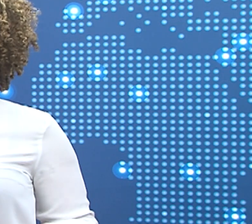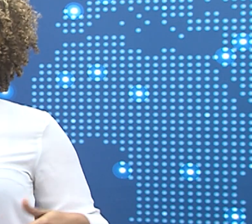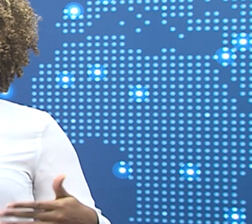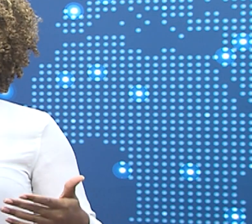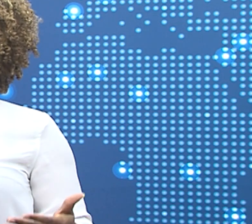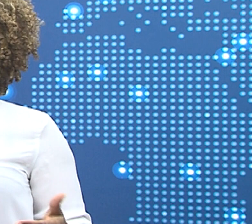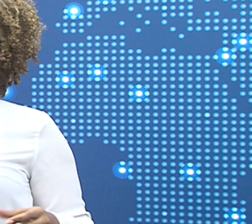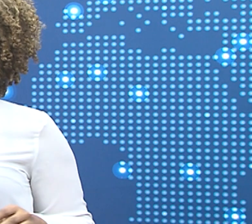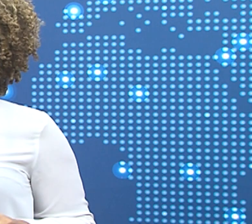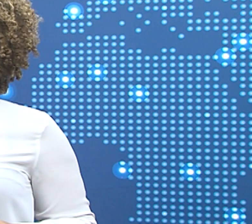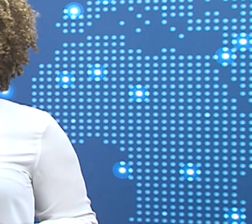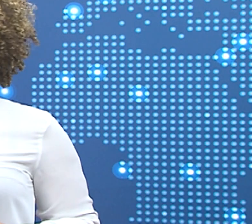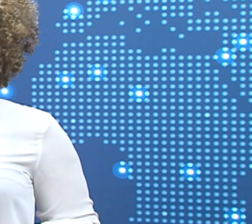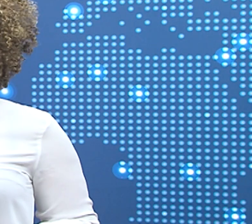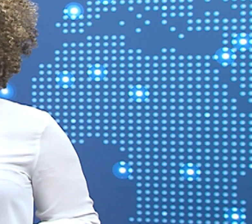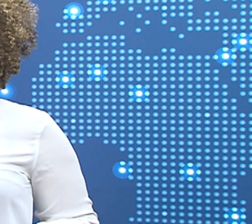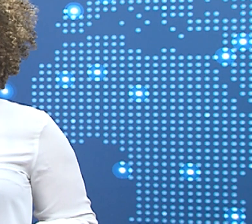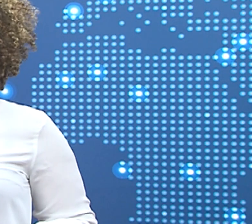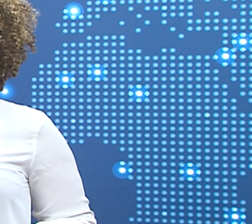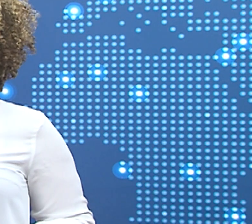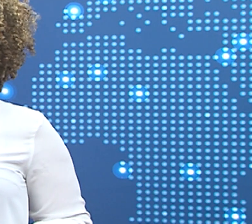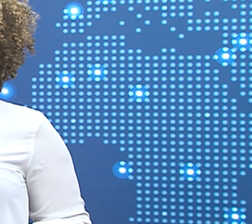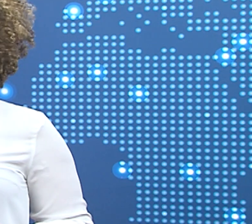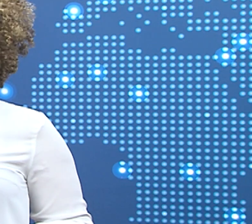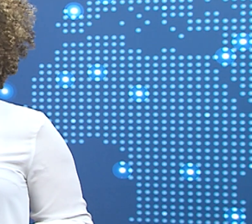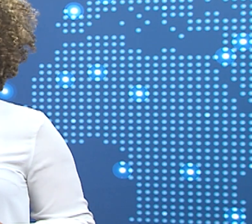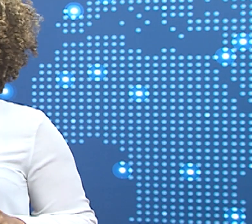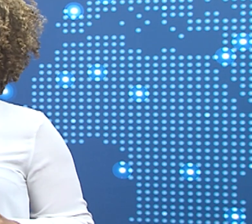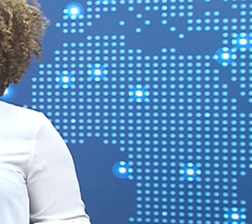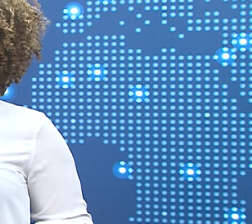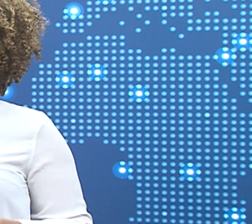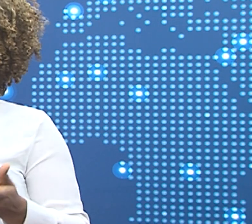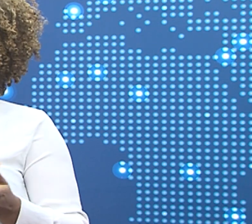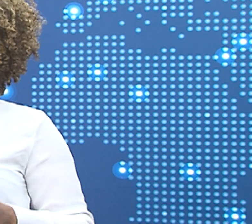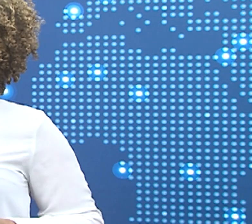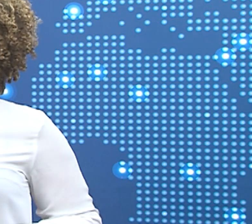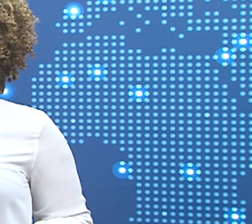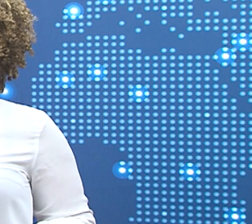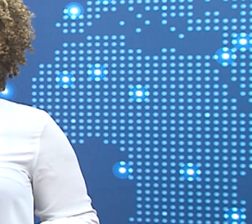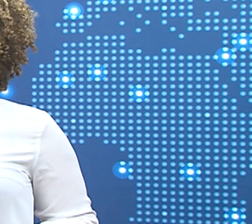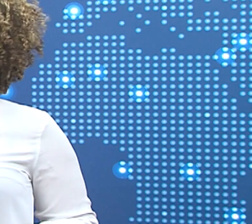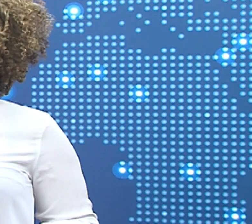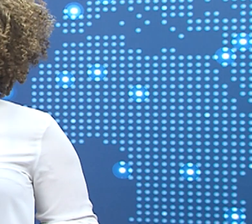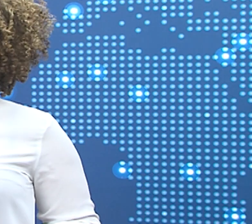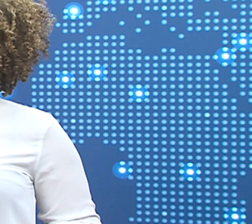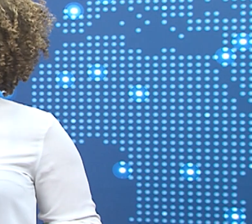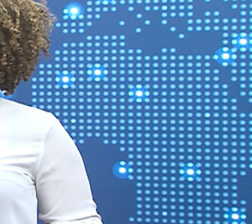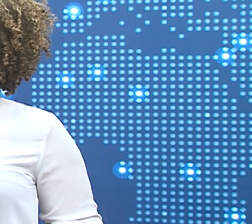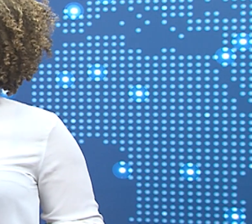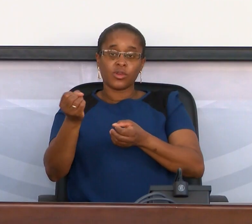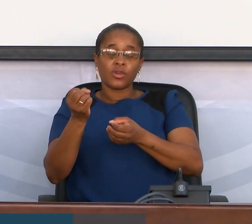igual a atualização de dados, incluindo resultados de testes rápidos realizados ontem, dia 30 de